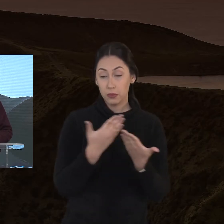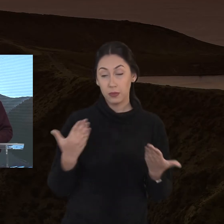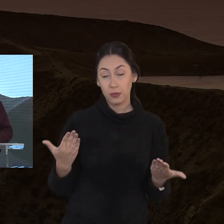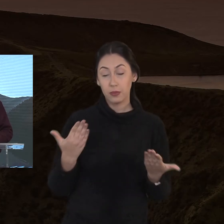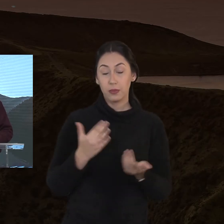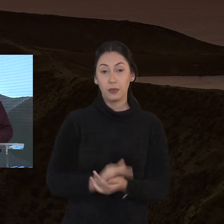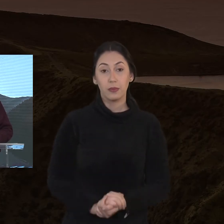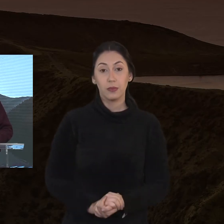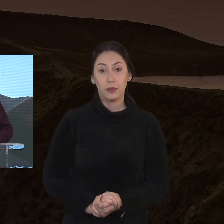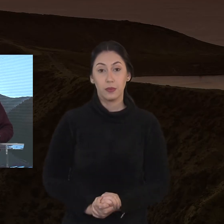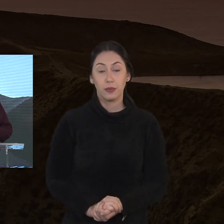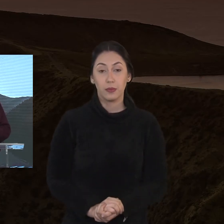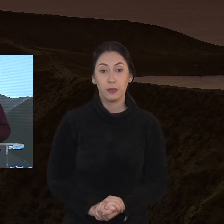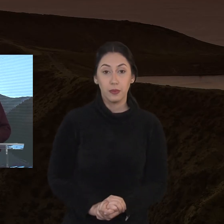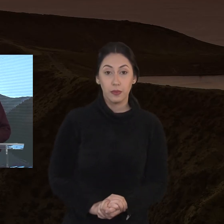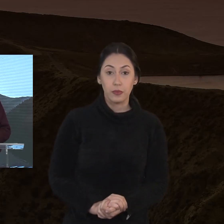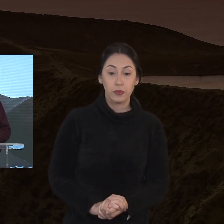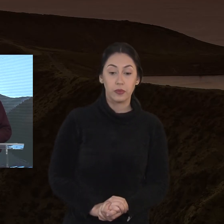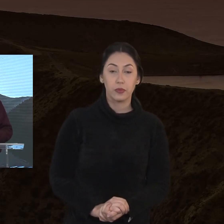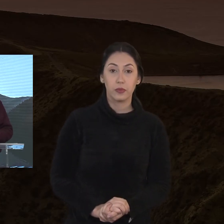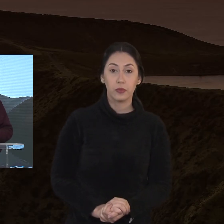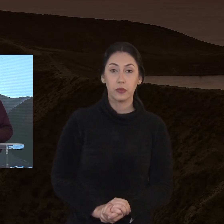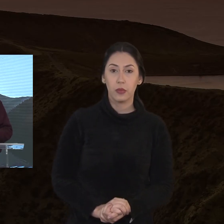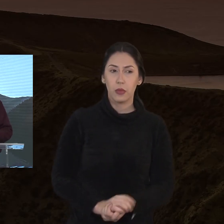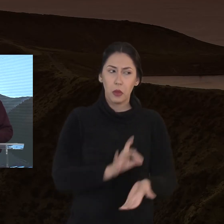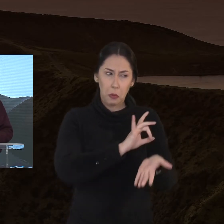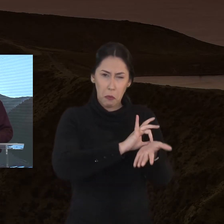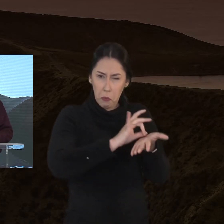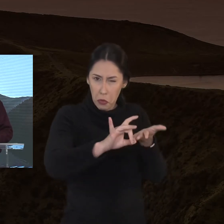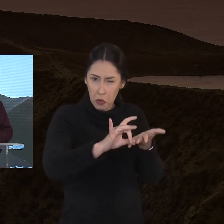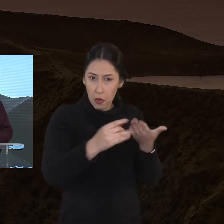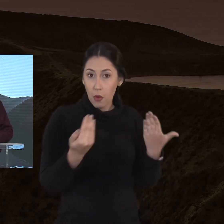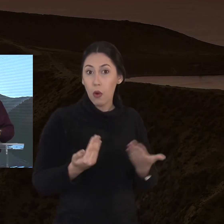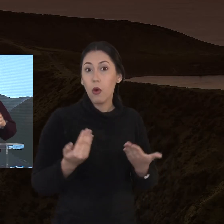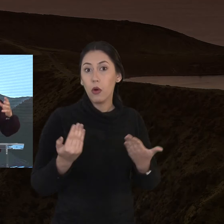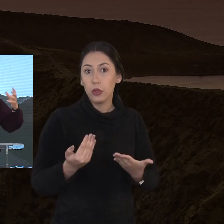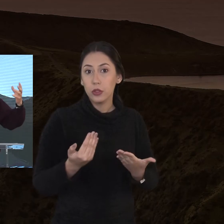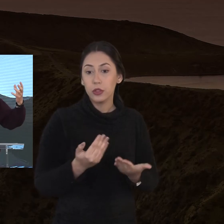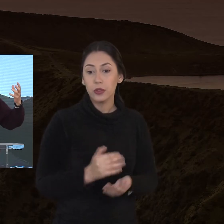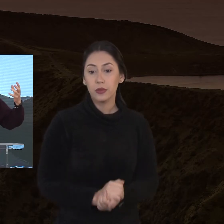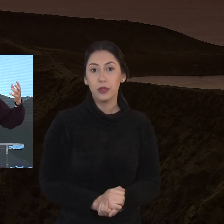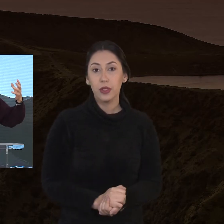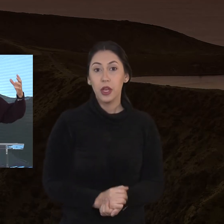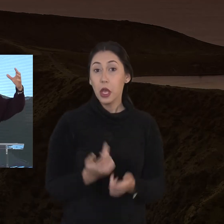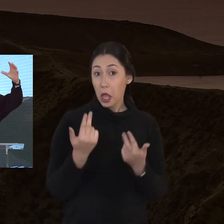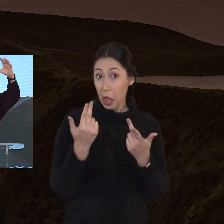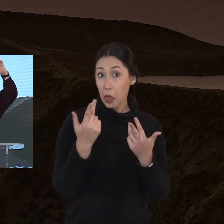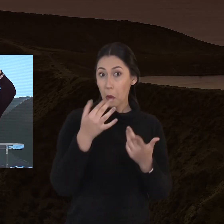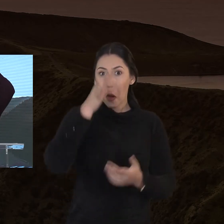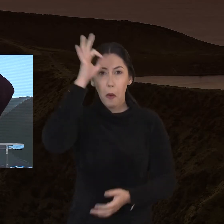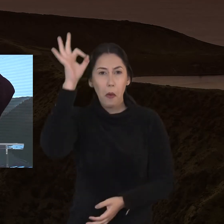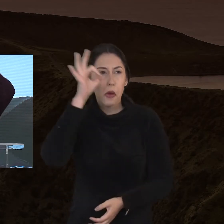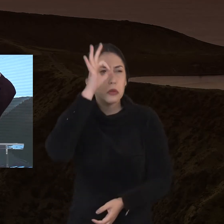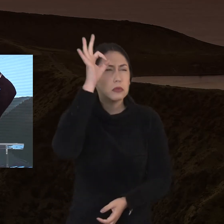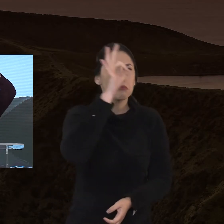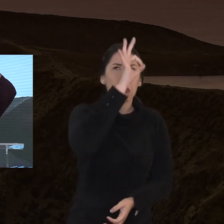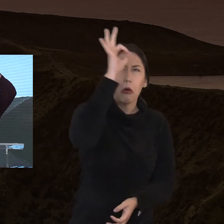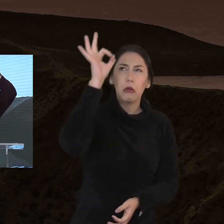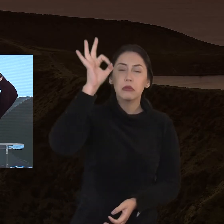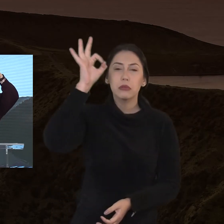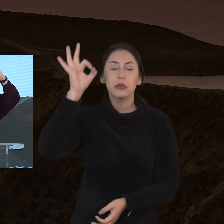os irmãos que a o inimigo hoje são começa as moscas nos